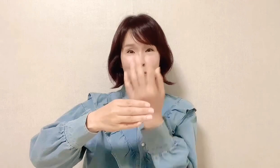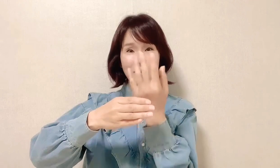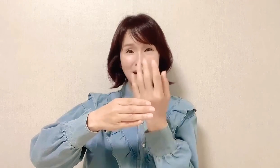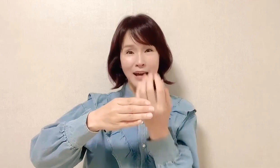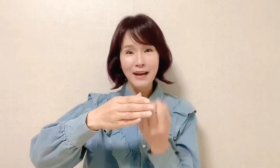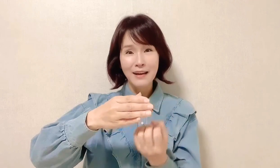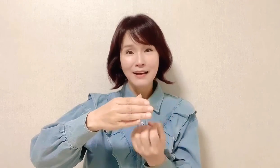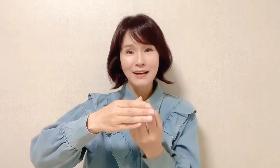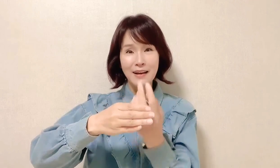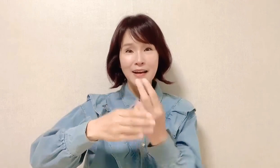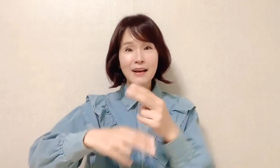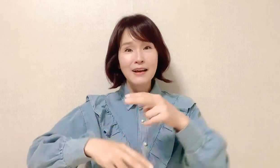솟아나.